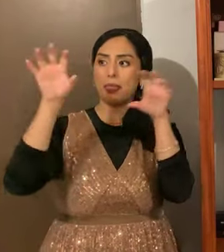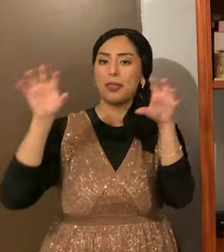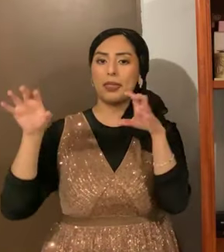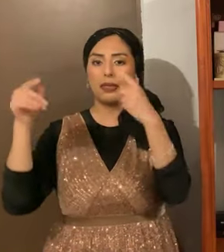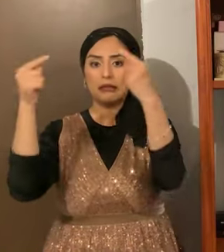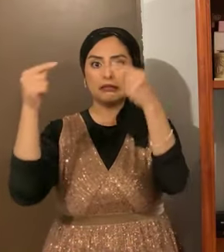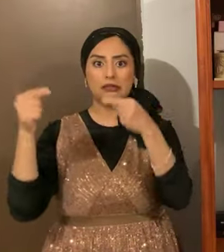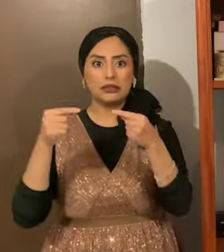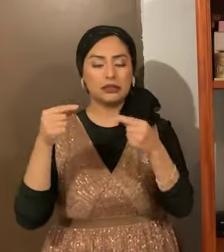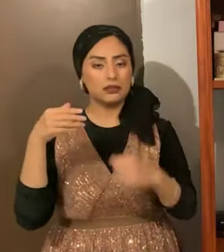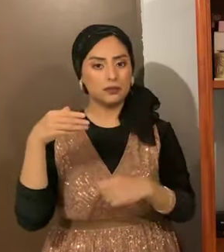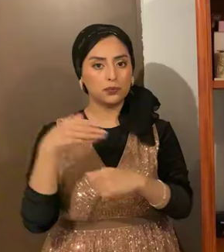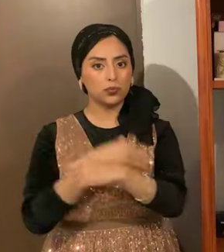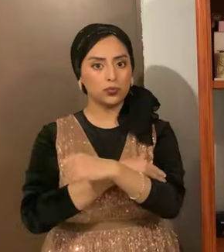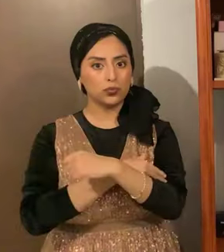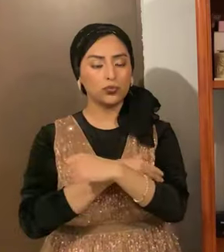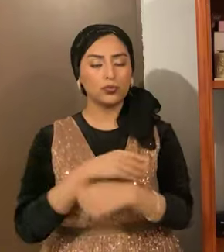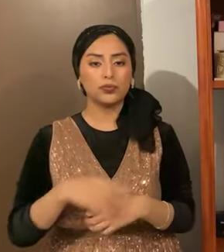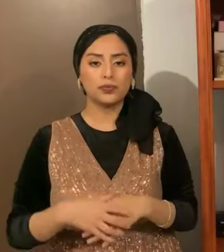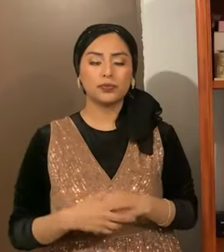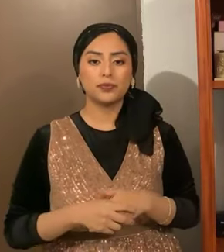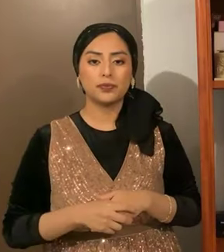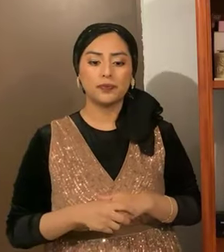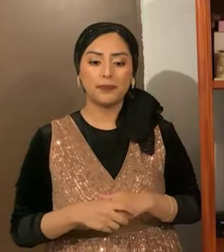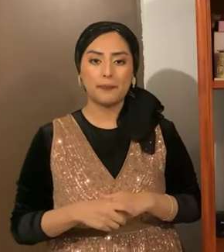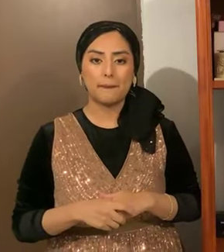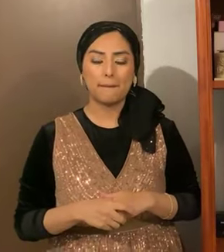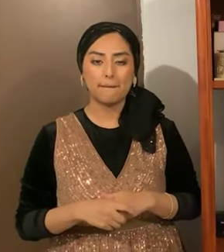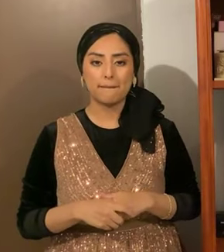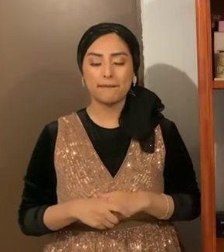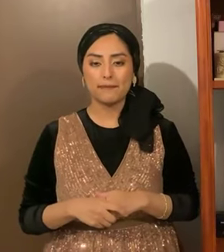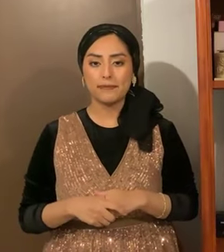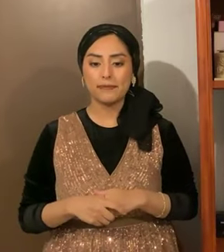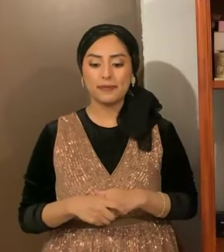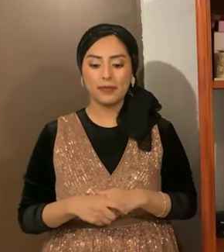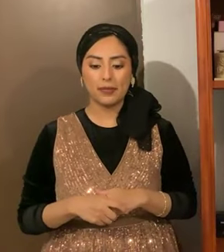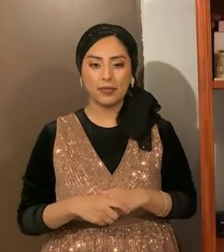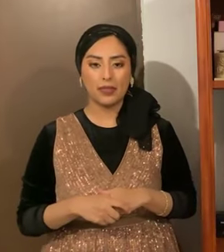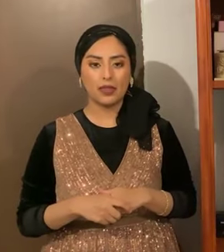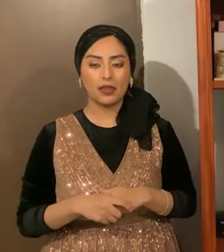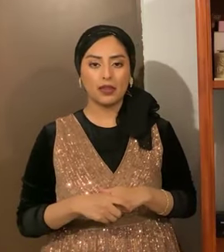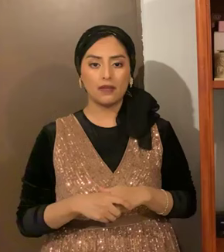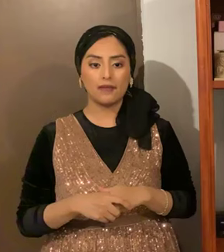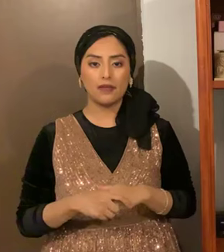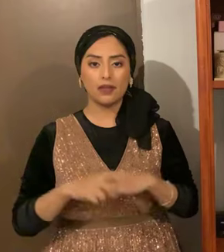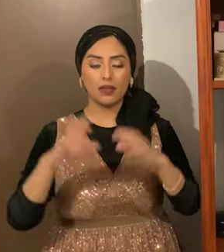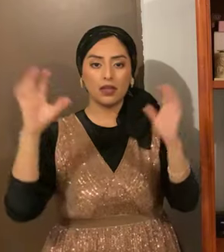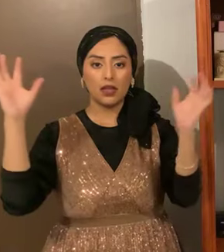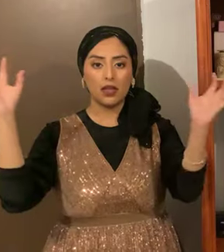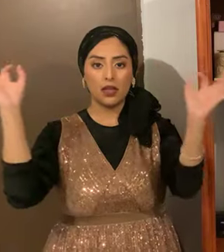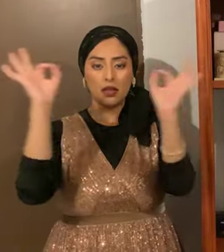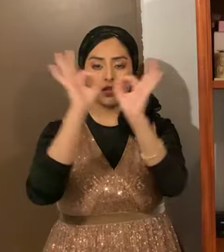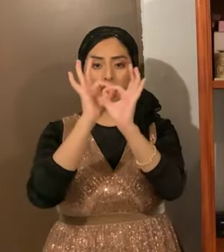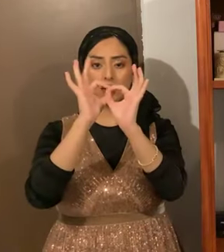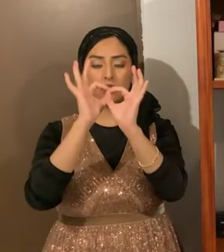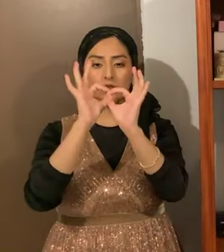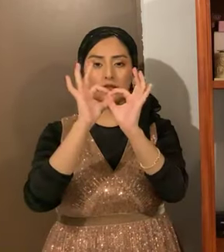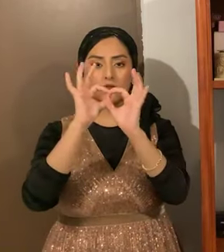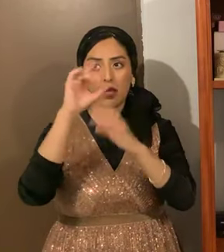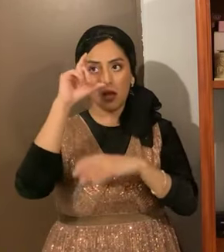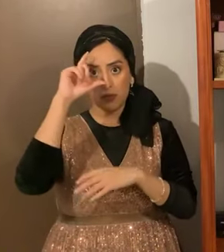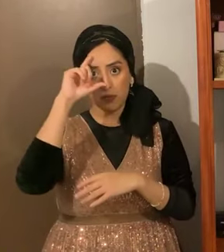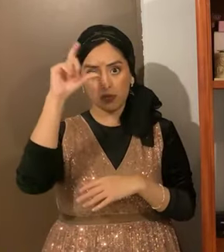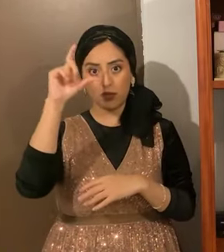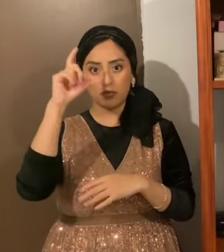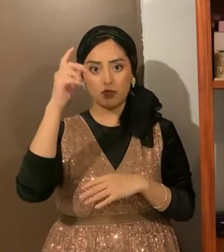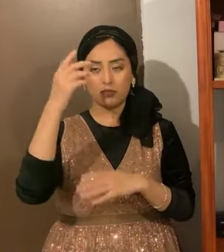talibanes. Eso está tremendo, se va a poner muy feo. Bueno, vamos a ver, este eclipse es lunar, el que viene